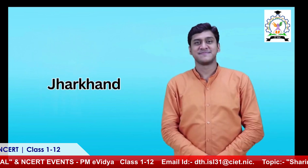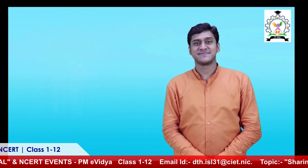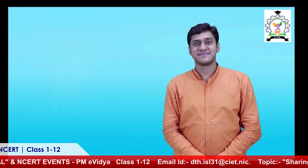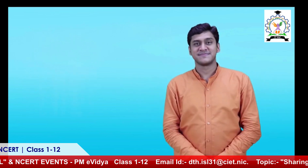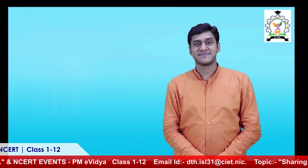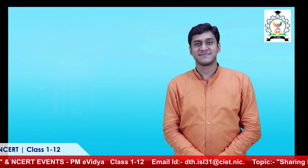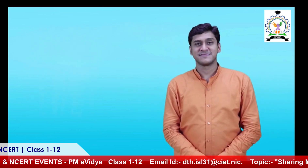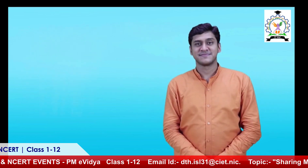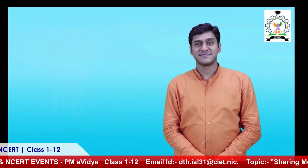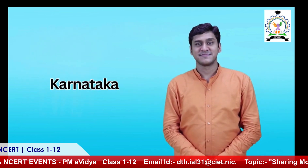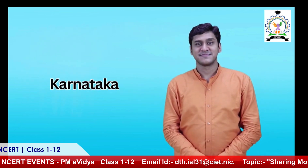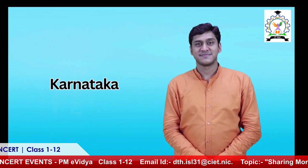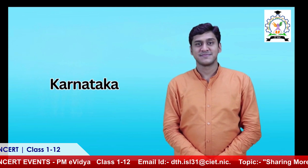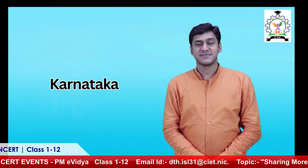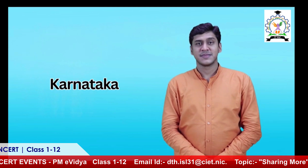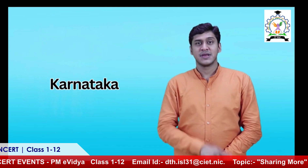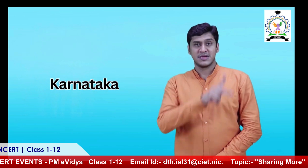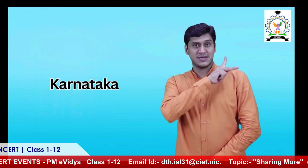झारखंड,